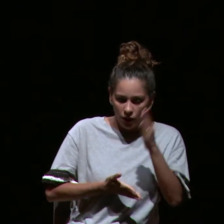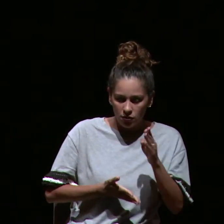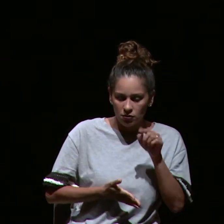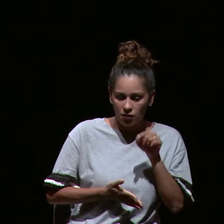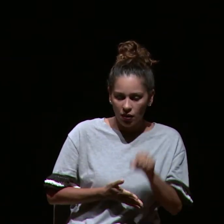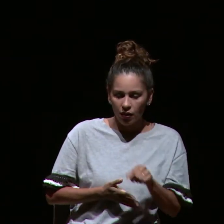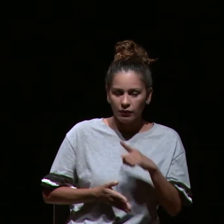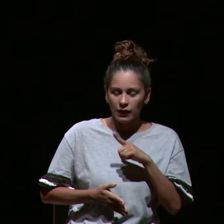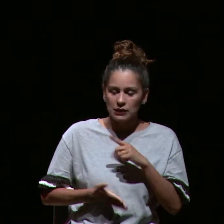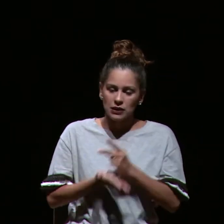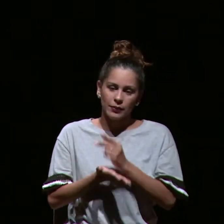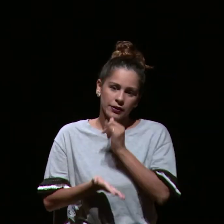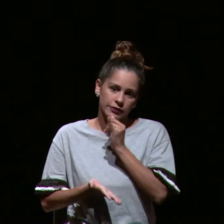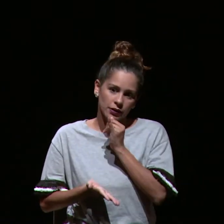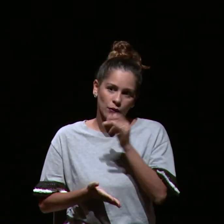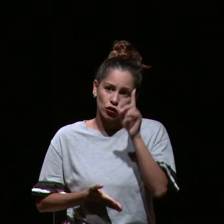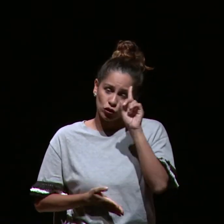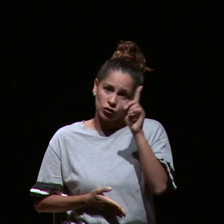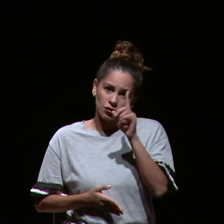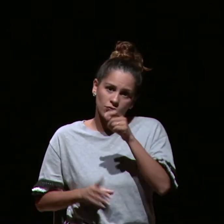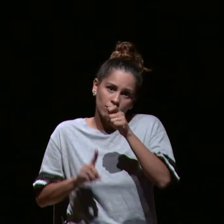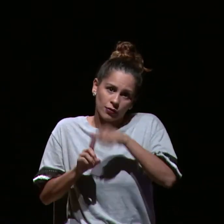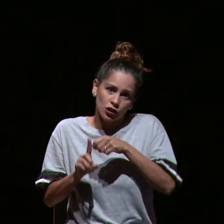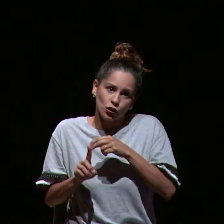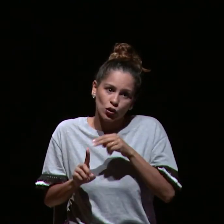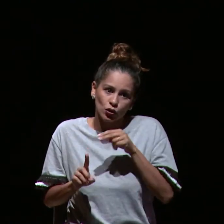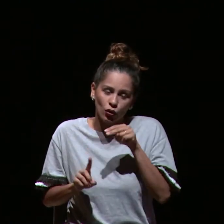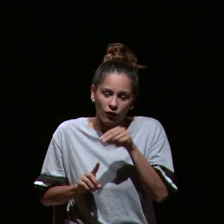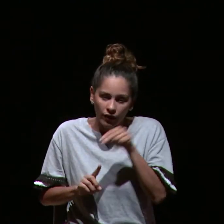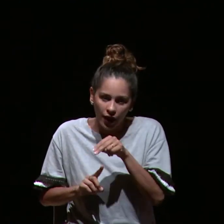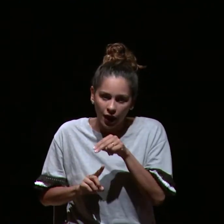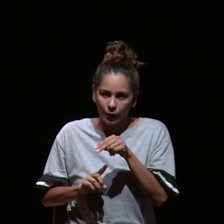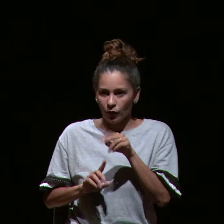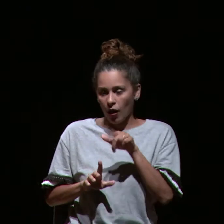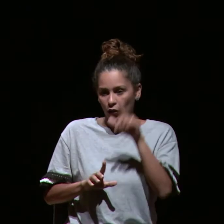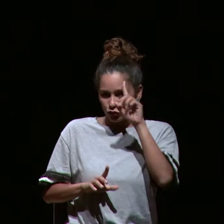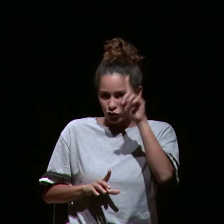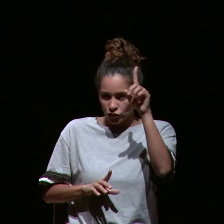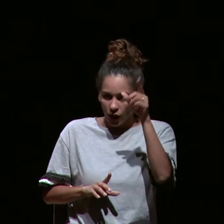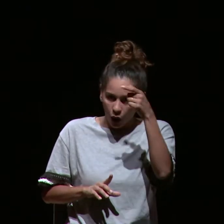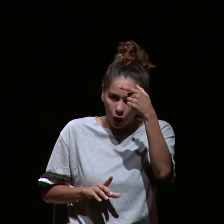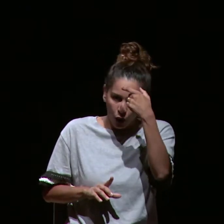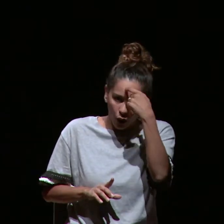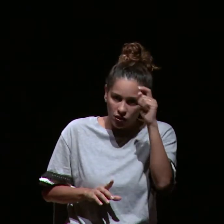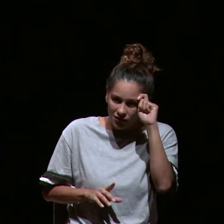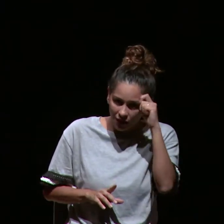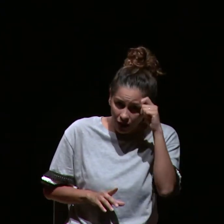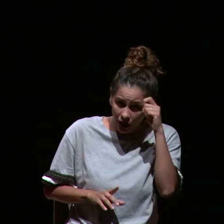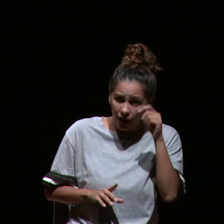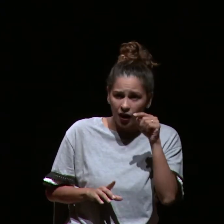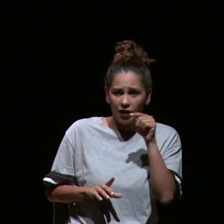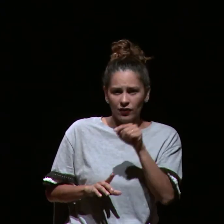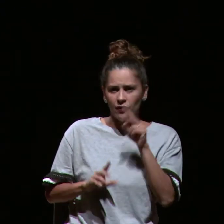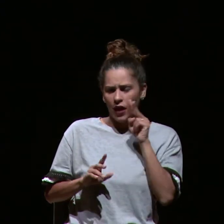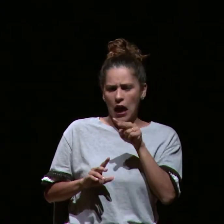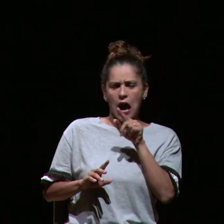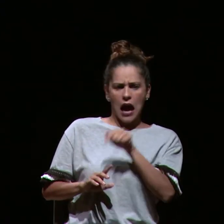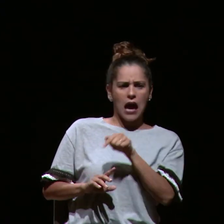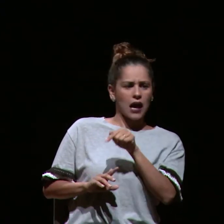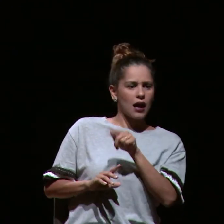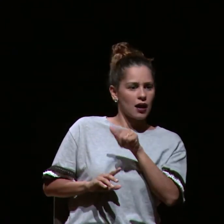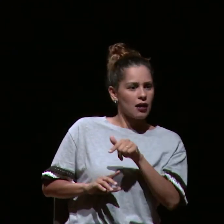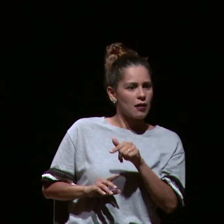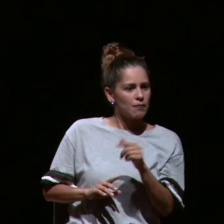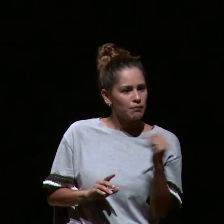todos os meses de novembro, facilmente associada ao Dia da Consciência Negra. Alguns dirão que isso já é uma vitória, ao menos nos